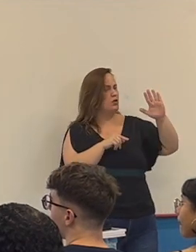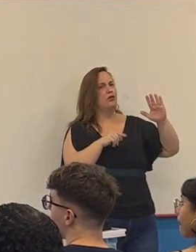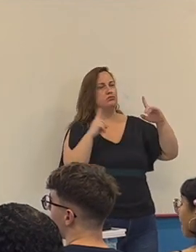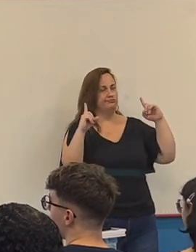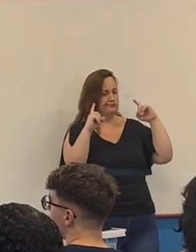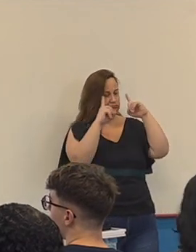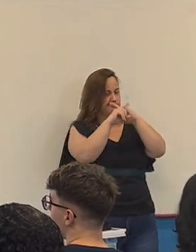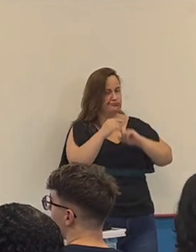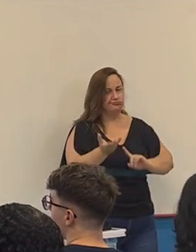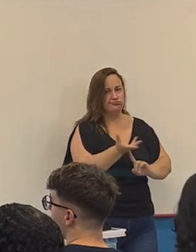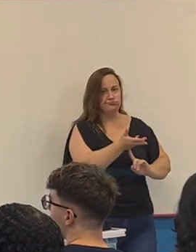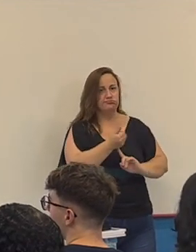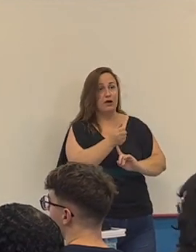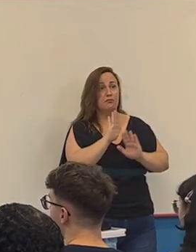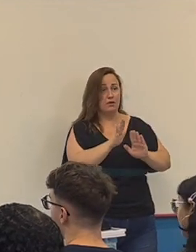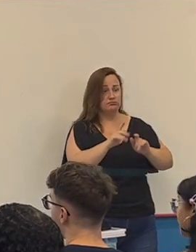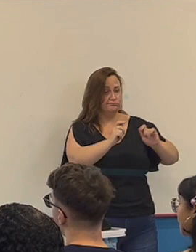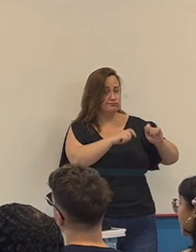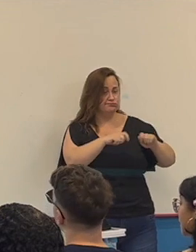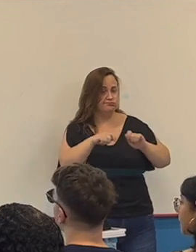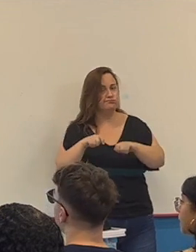né? Então acho que isso é importante